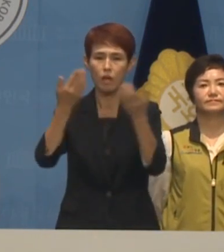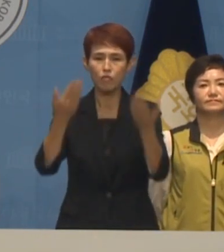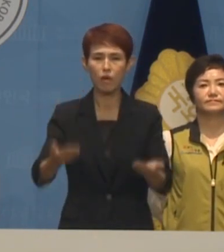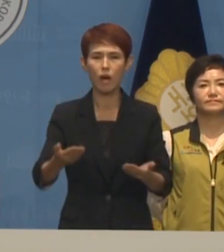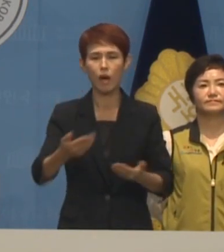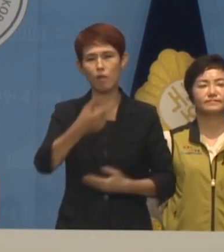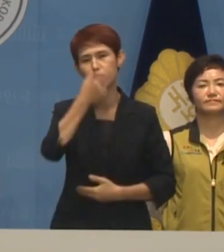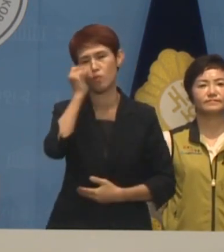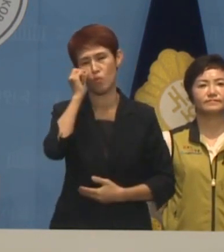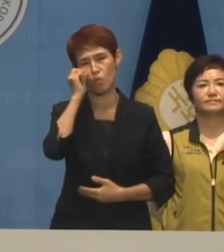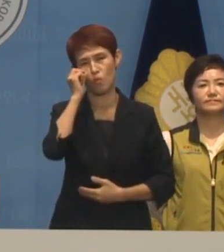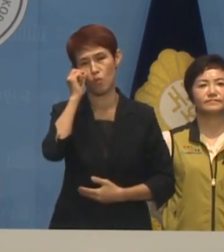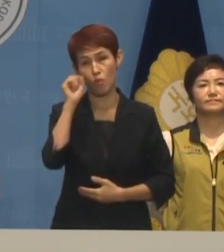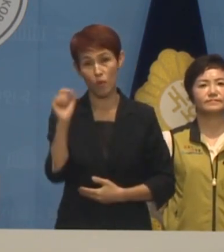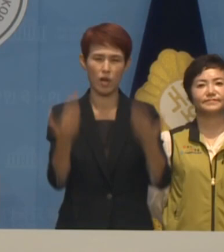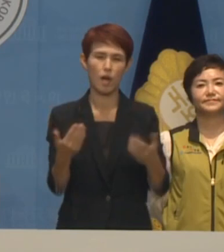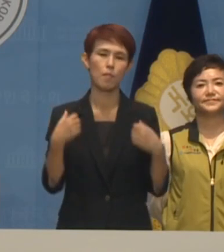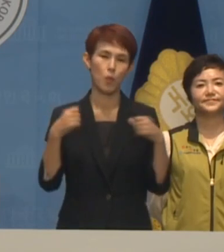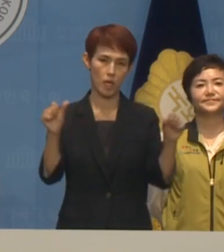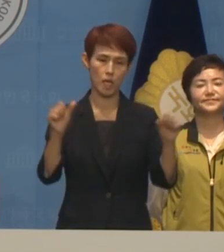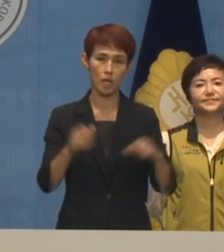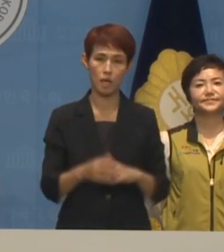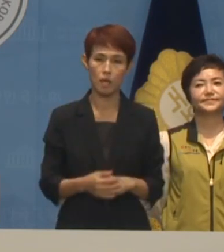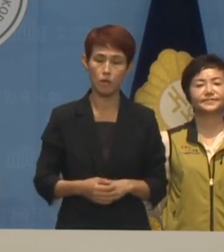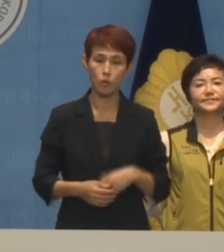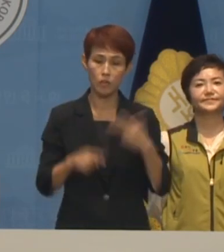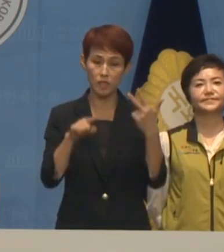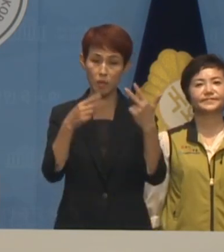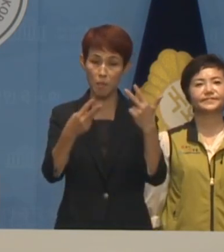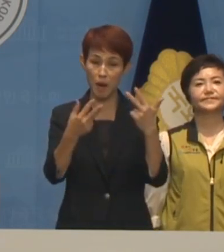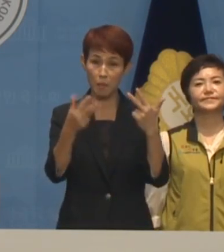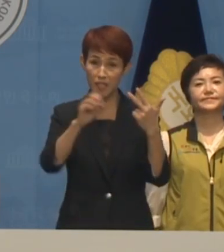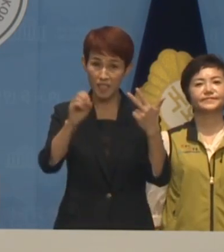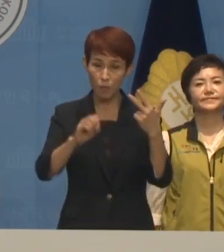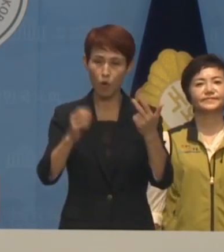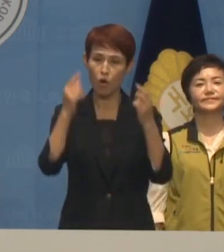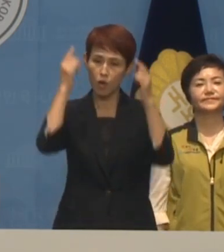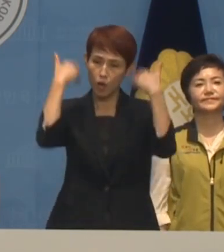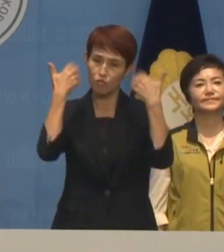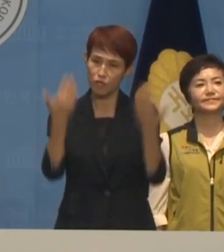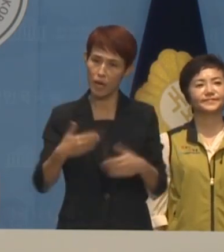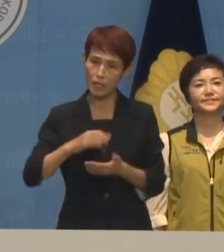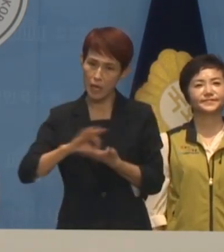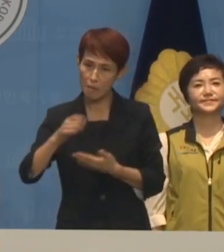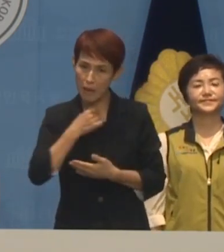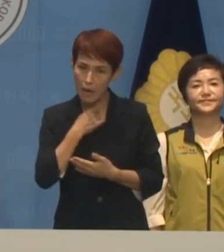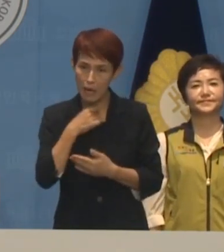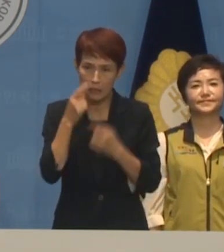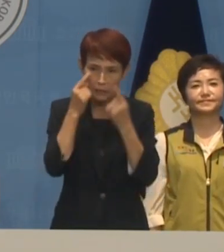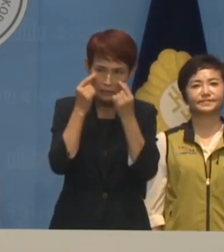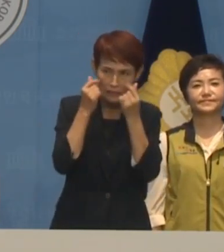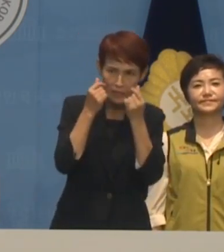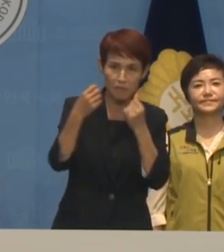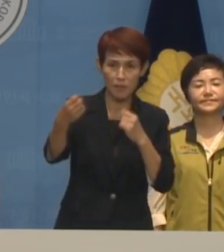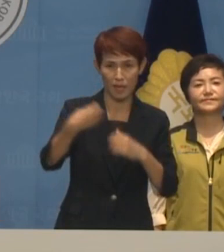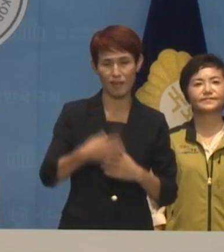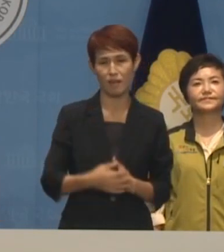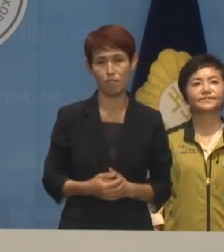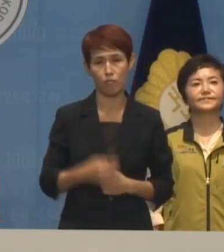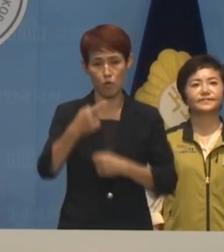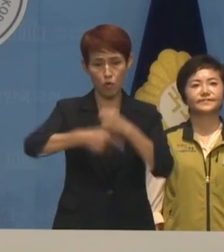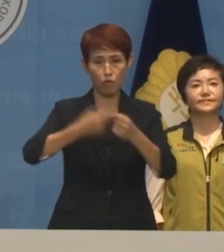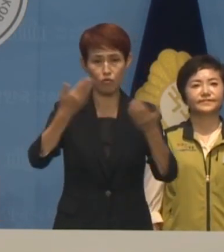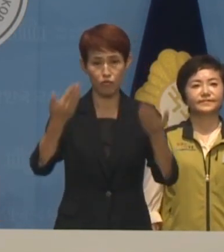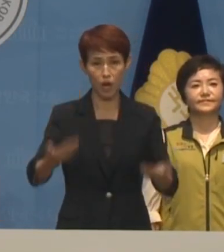없거나 부족해서였고 응답자의 8%는 휴가를 사용하려니 눈치가 보여서라고 답했습니다. 현재